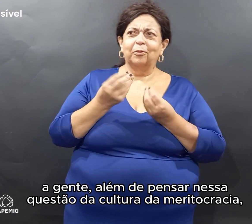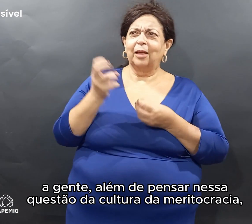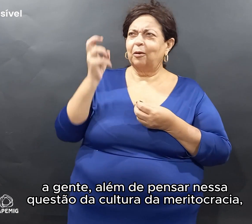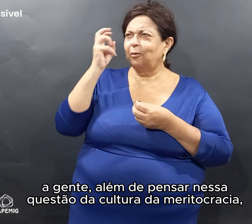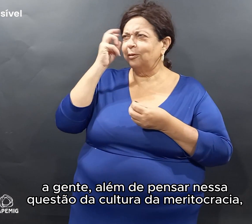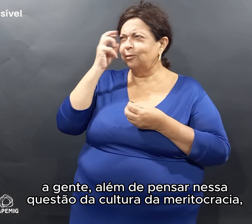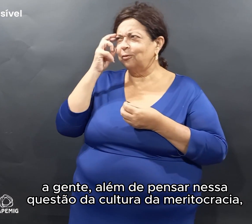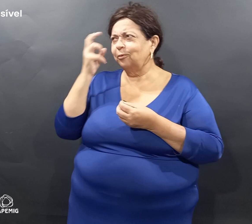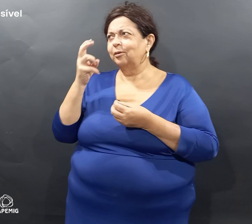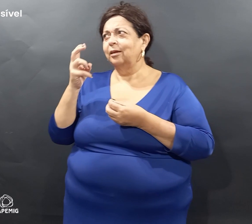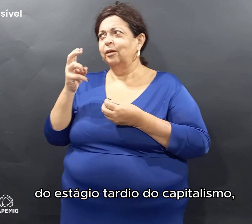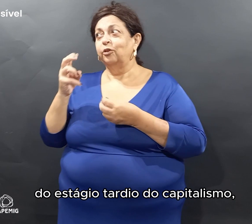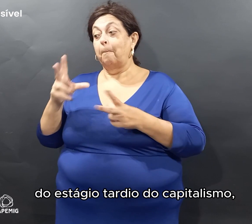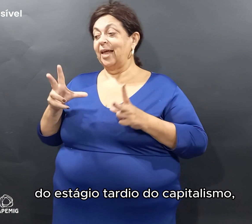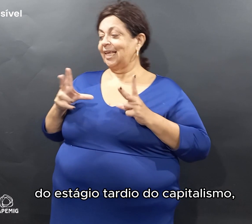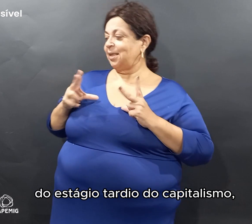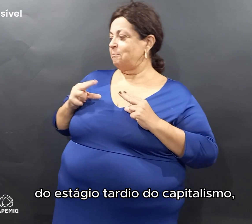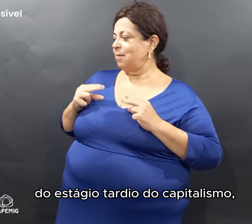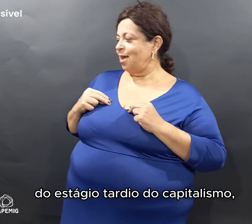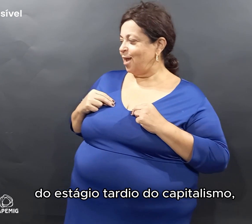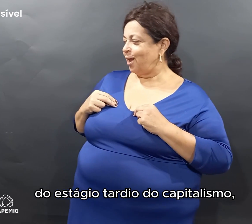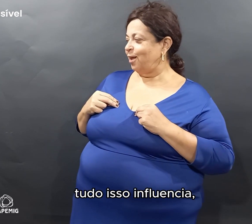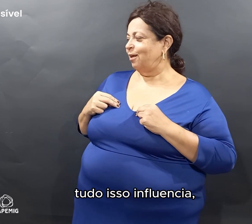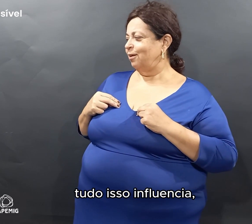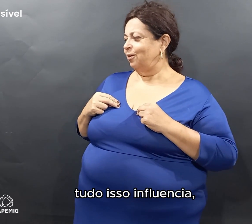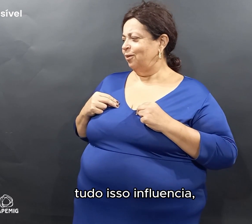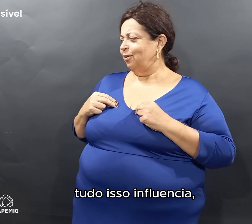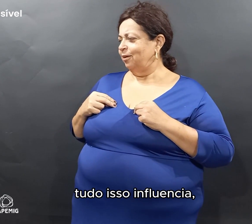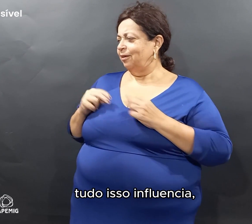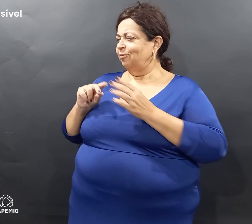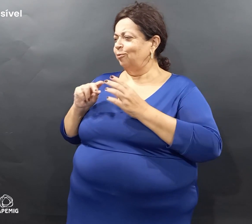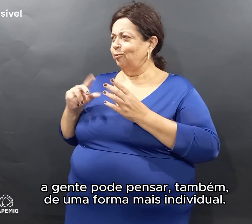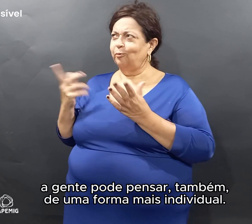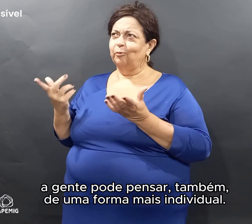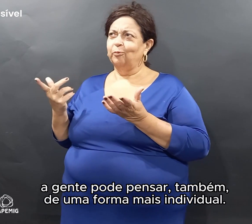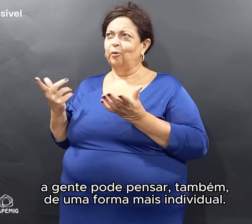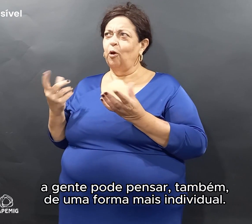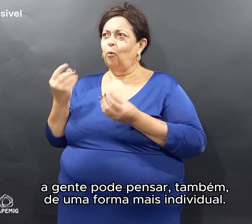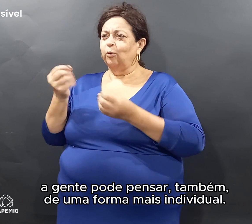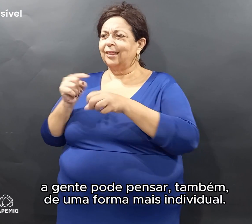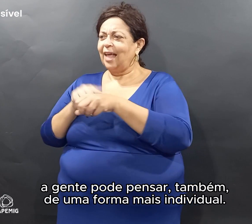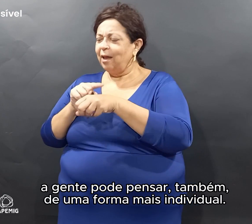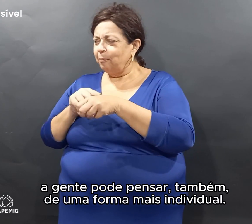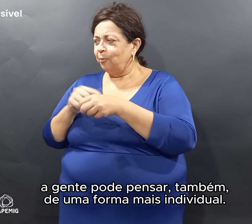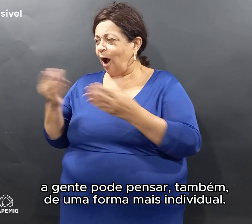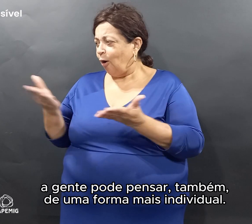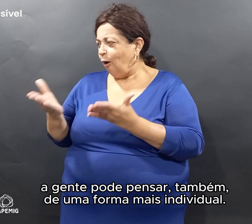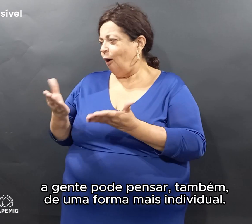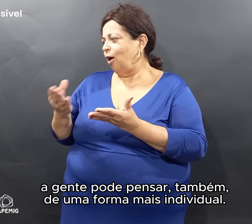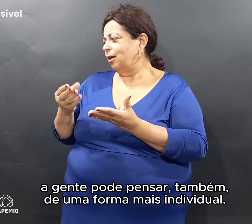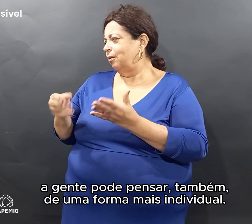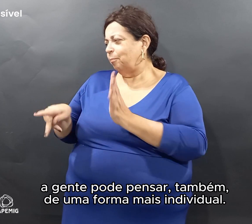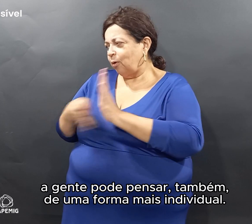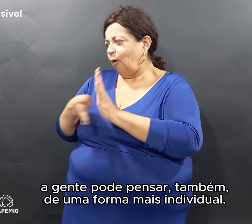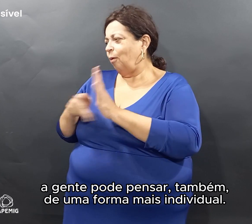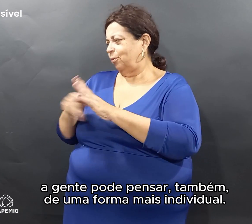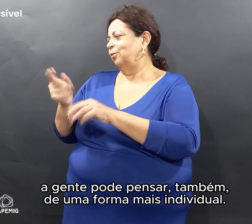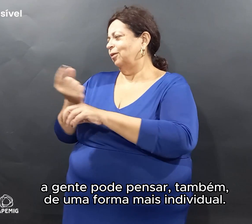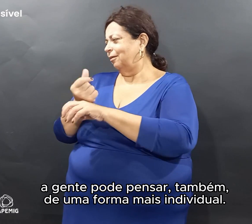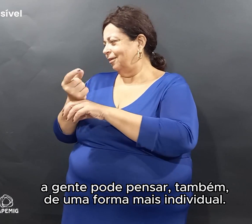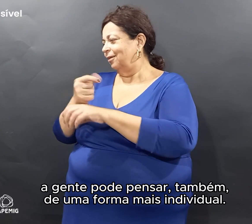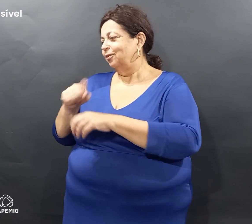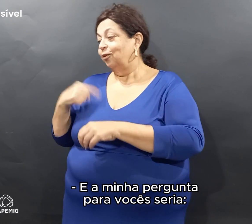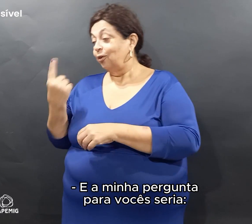da meritocracia, do estágio tardio do capitalismo, tudo isso influencia, a gente pode pensar também de uma forma